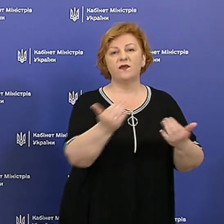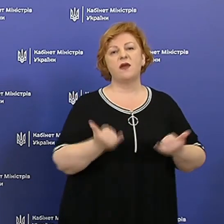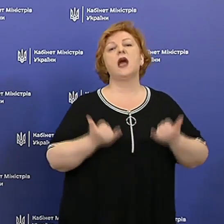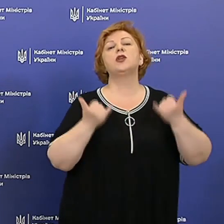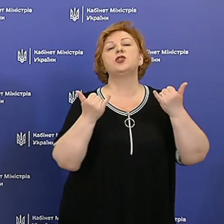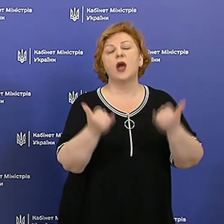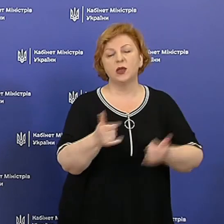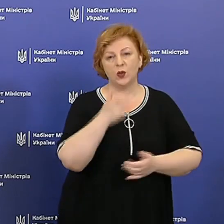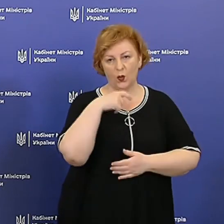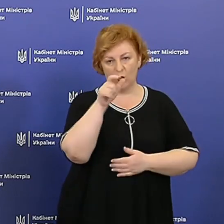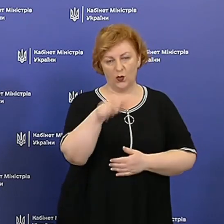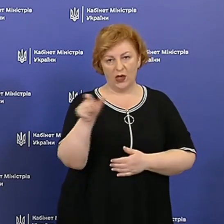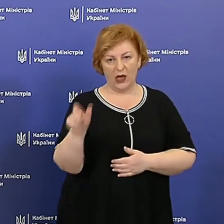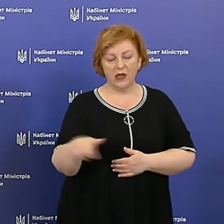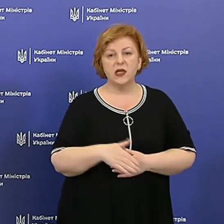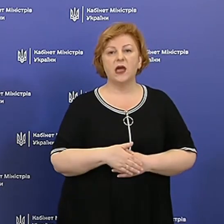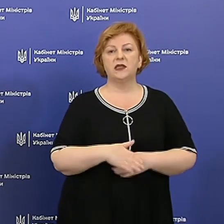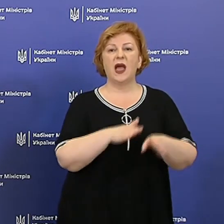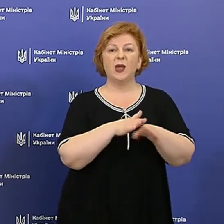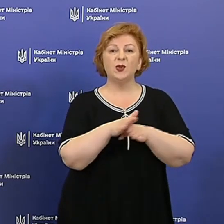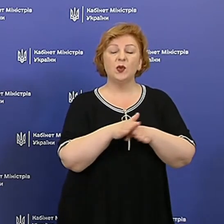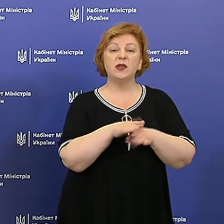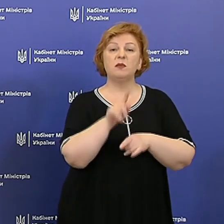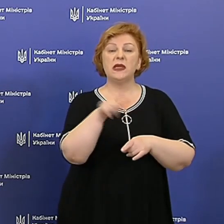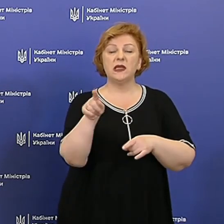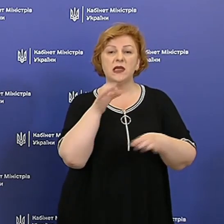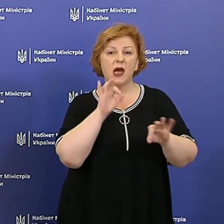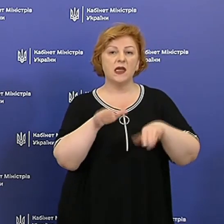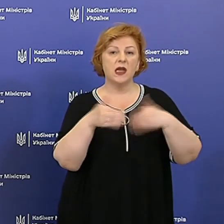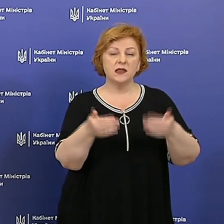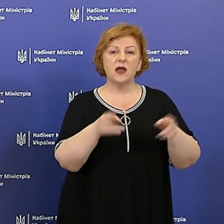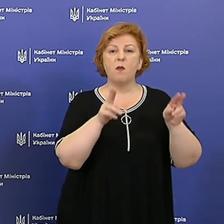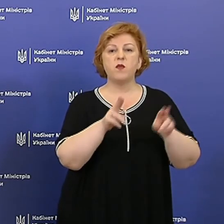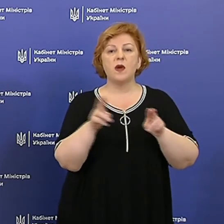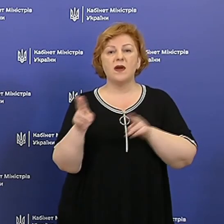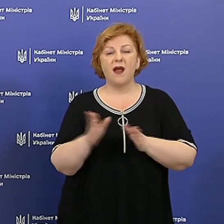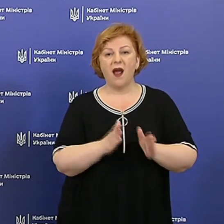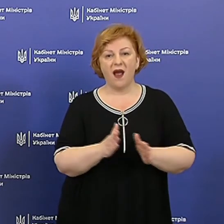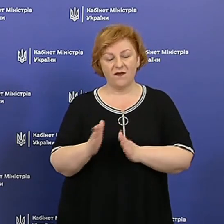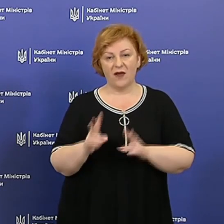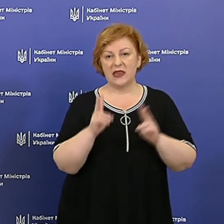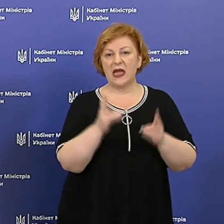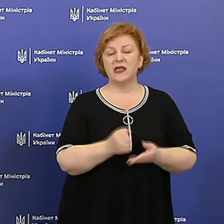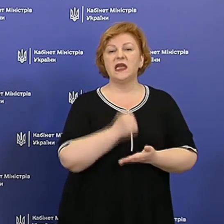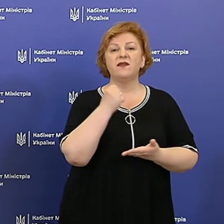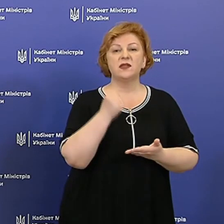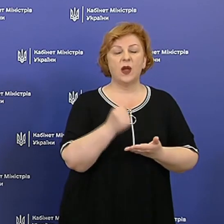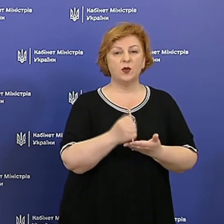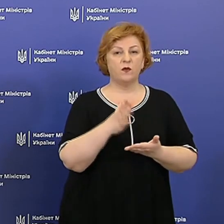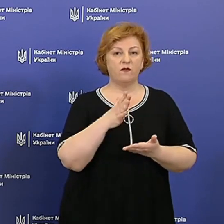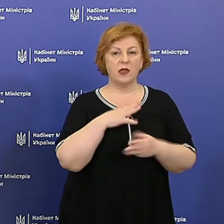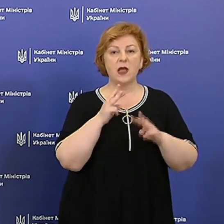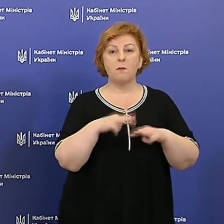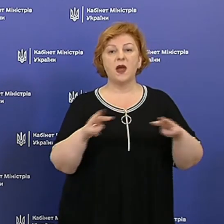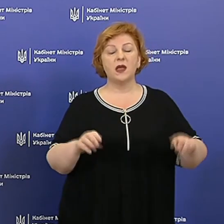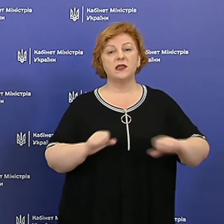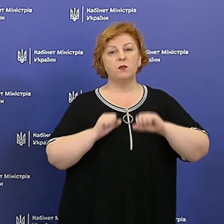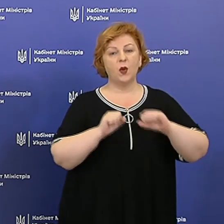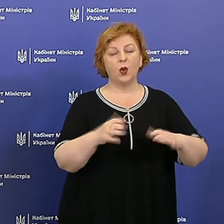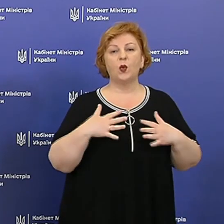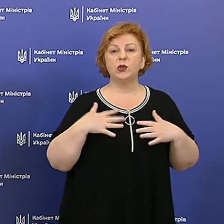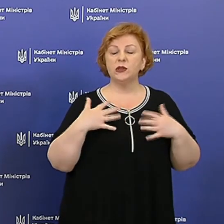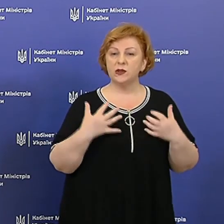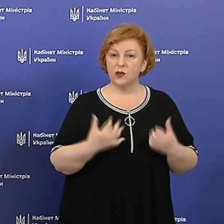шановні українці, щодо дотримання тих рекомендацій, тих правил, які встановлені були Міністерством охорони